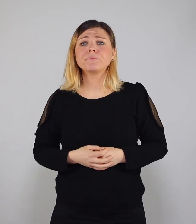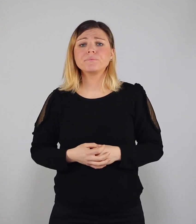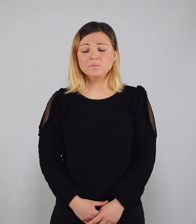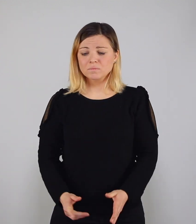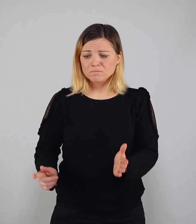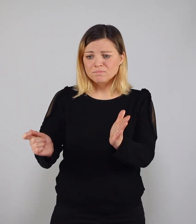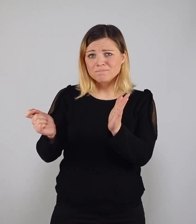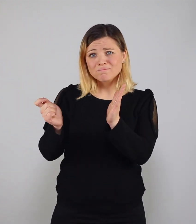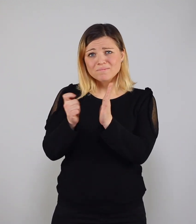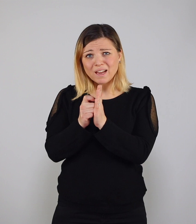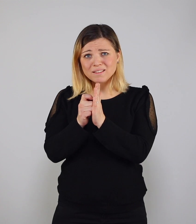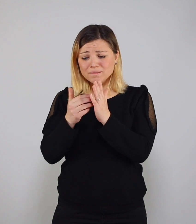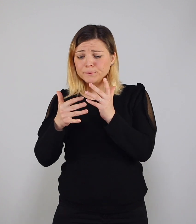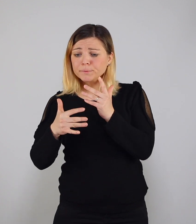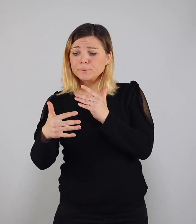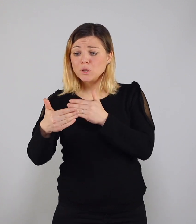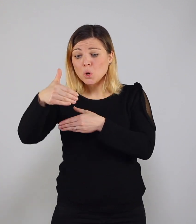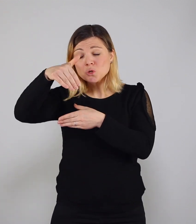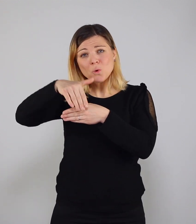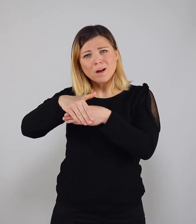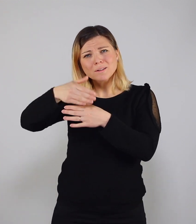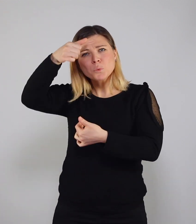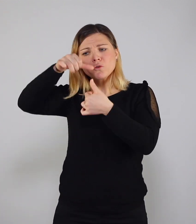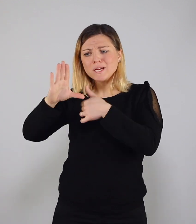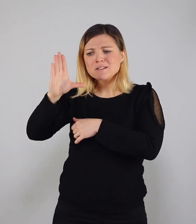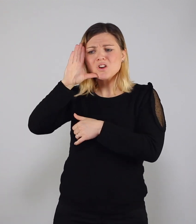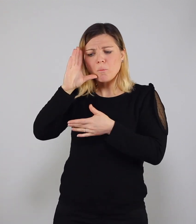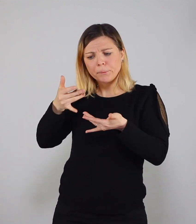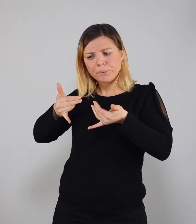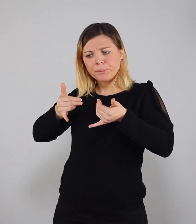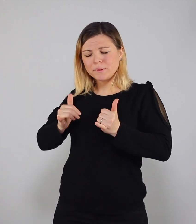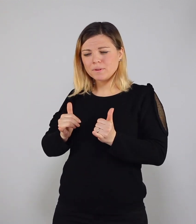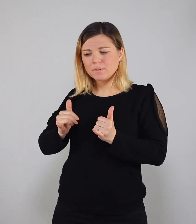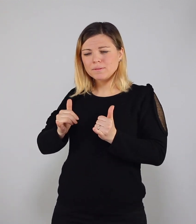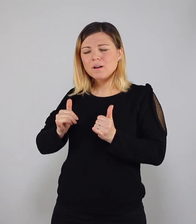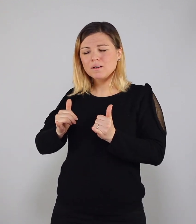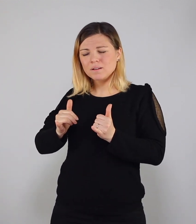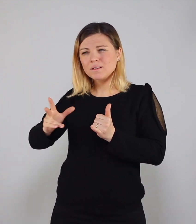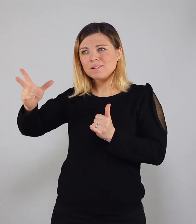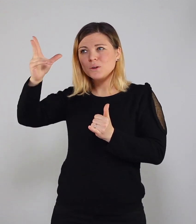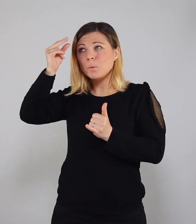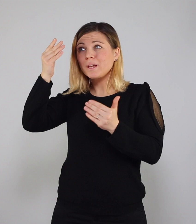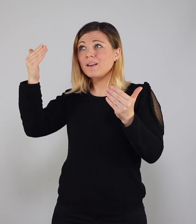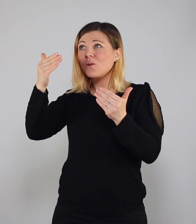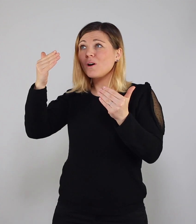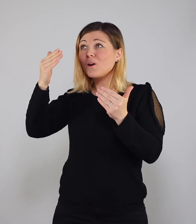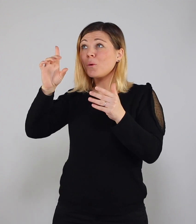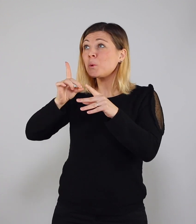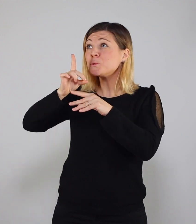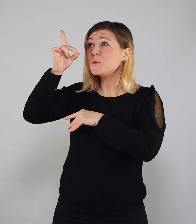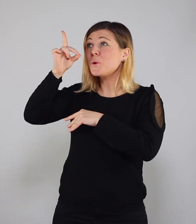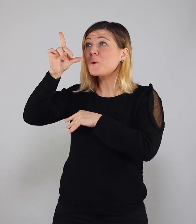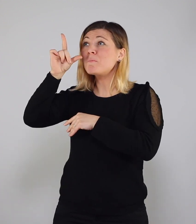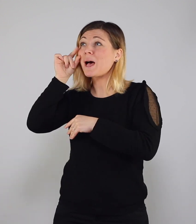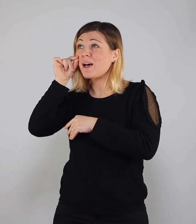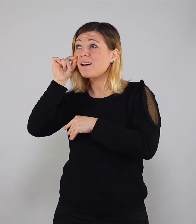j'étais perdu. Et un soir, je me souviens, j'étais assis par terre dans ma chambre et j'ai réalisé que Dieu